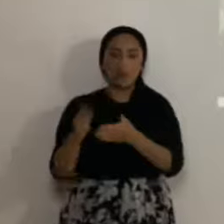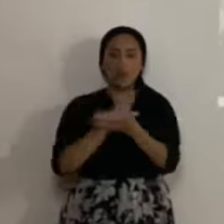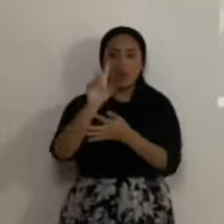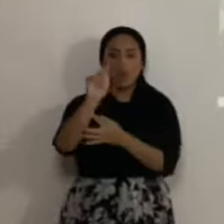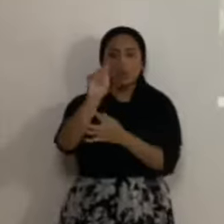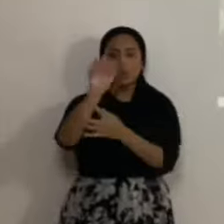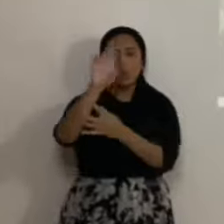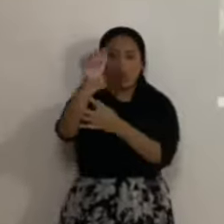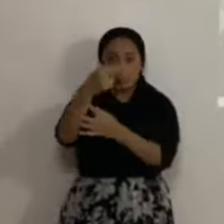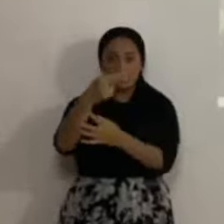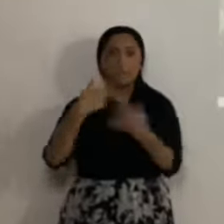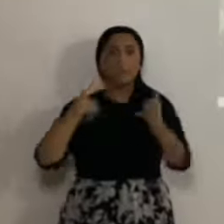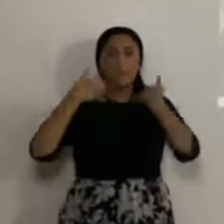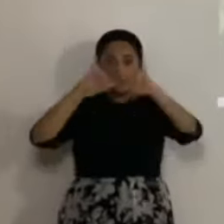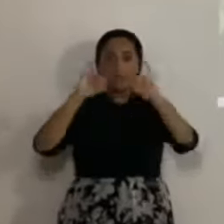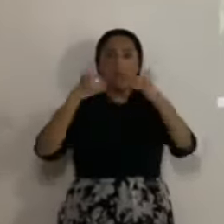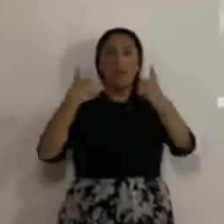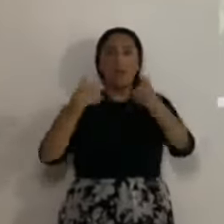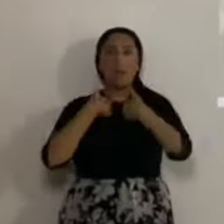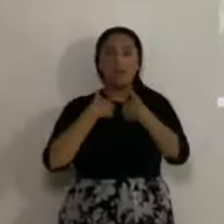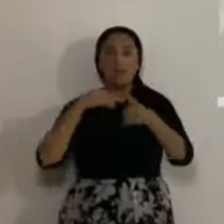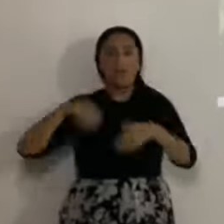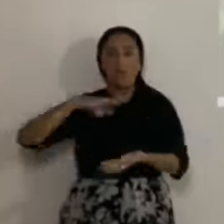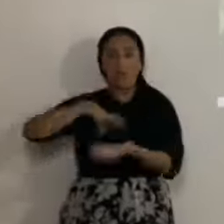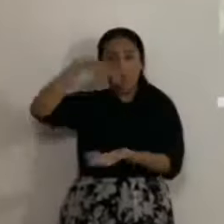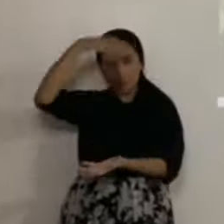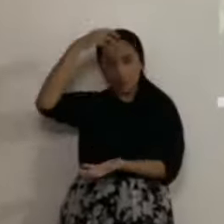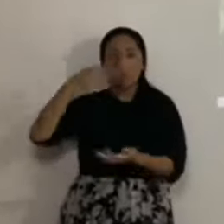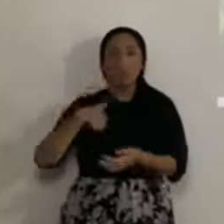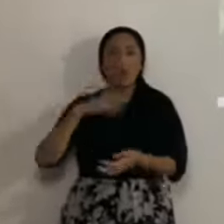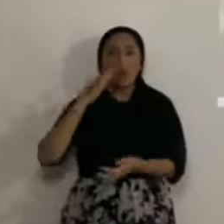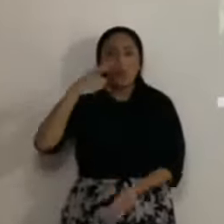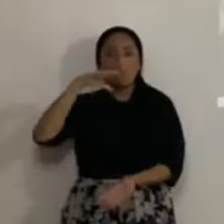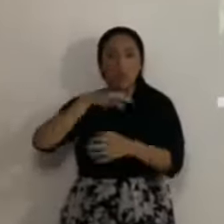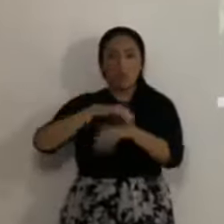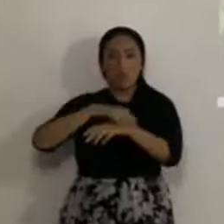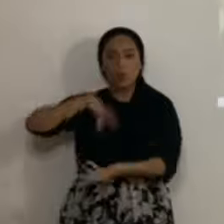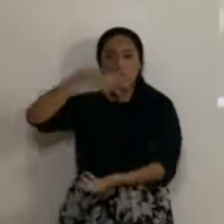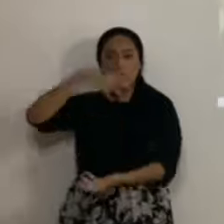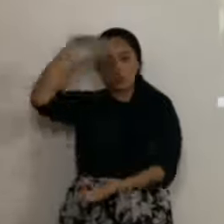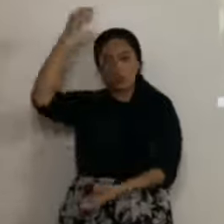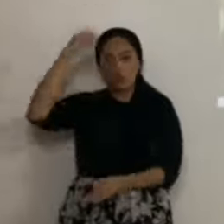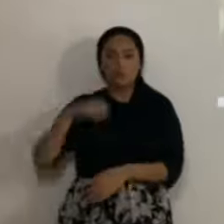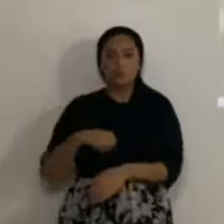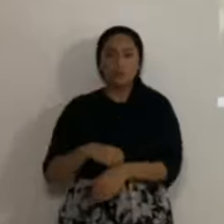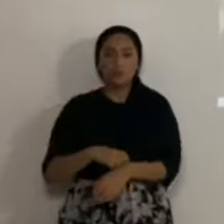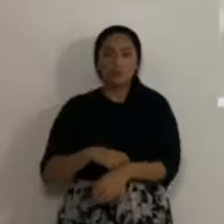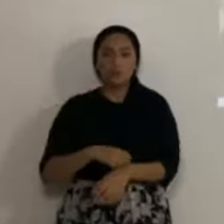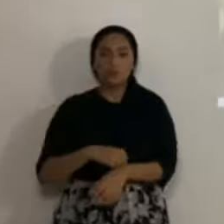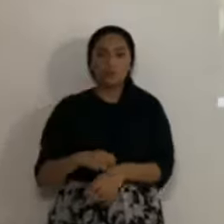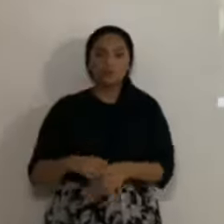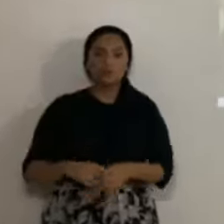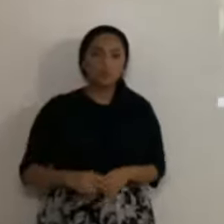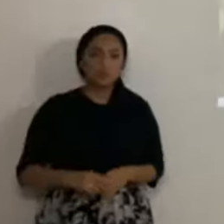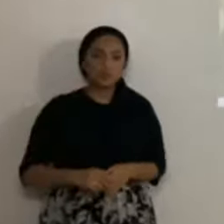Torah. Ahora, todavía yo no enciendo el incienso, el incienso lo voy a encender